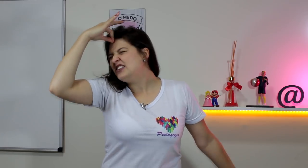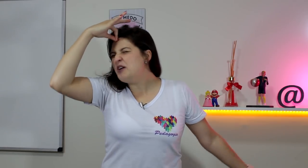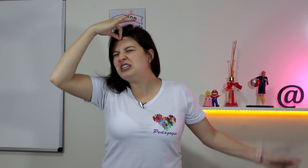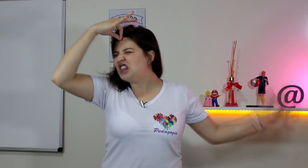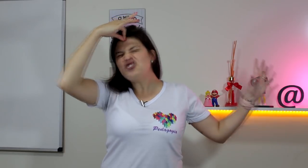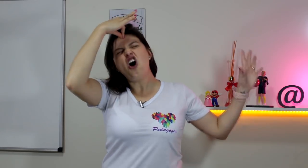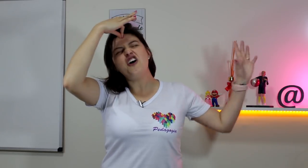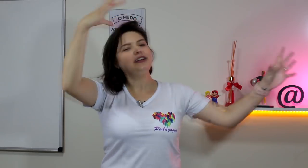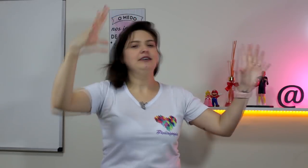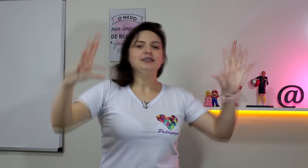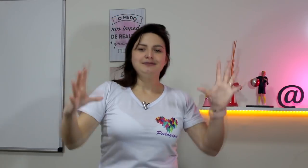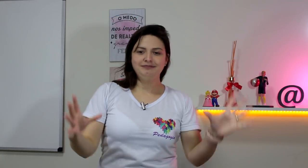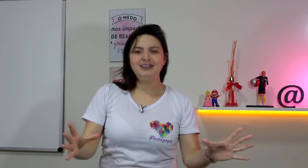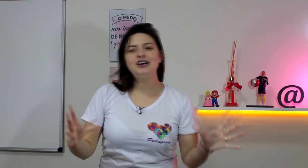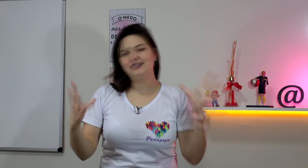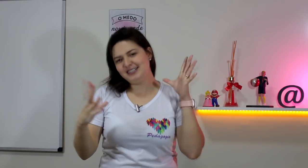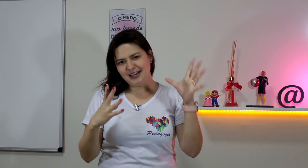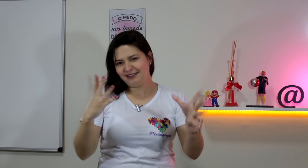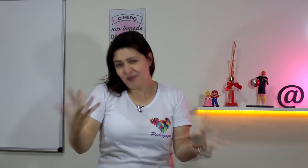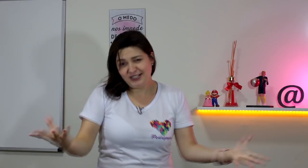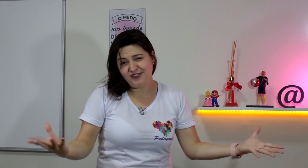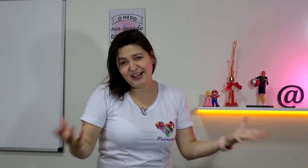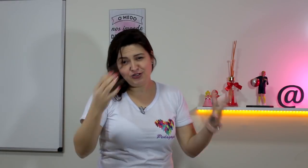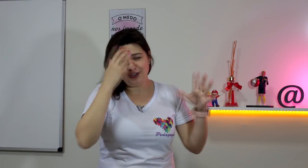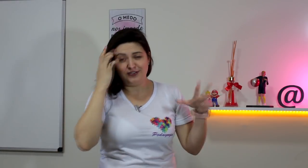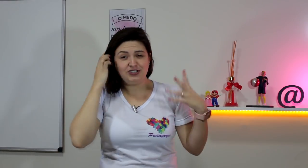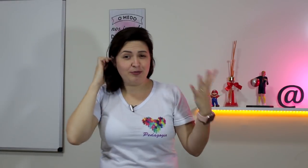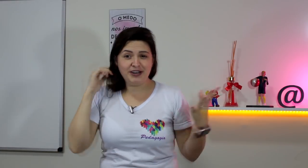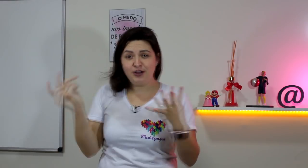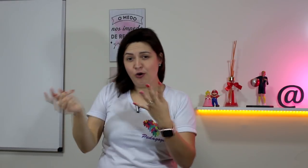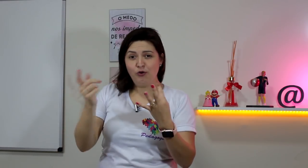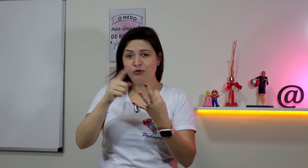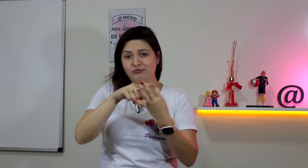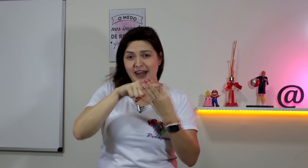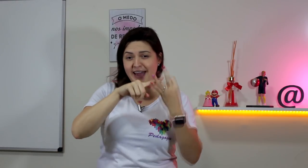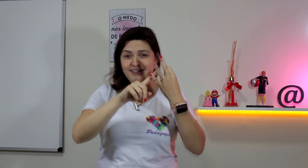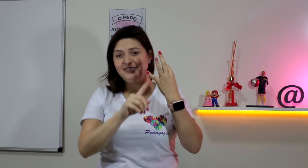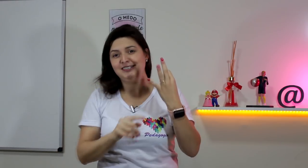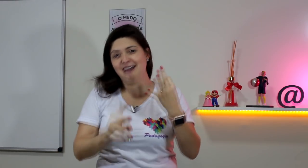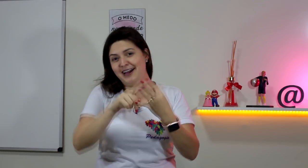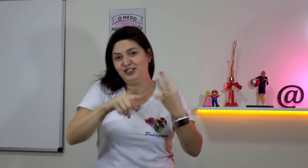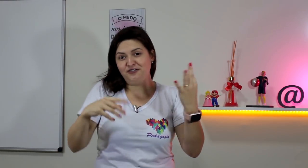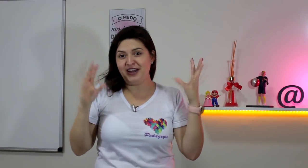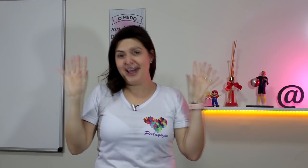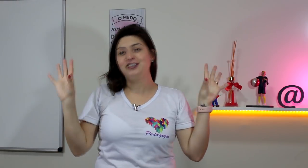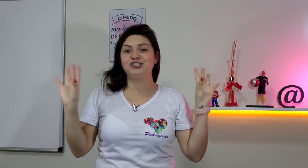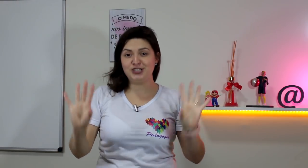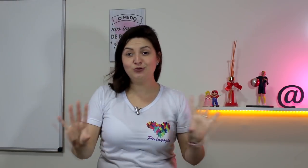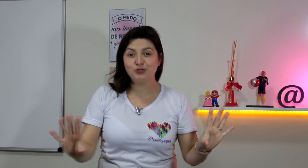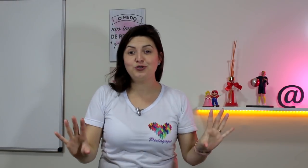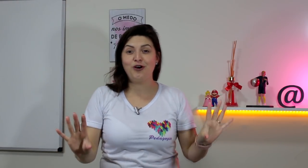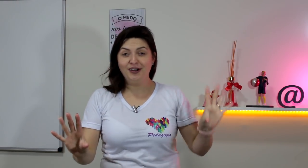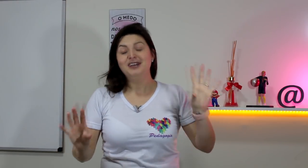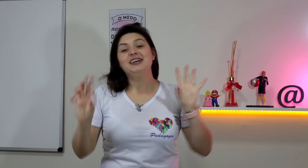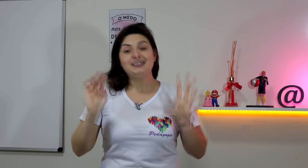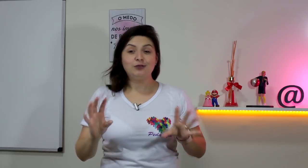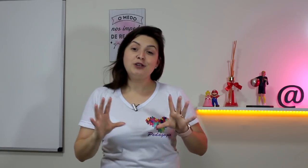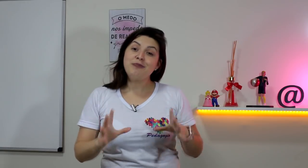vai me deixar doida. Não, assim é até mais fácil, ó. Você já aprendeu 3 sinais diferentes em um só. Então também